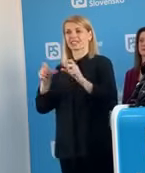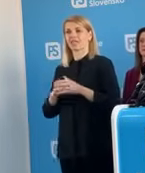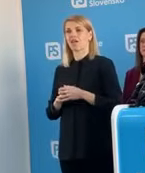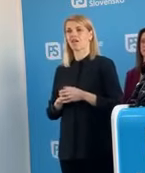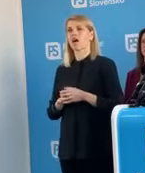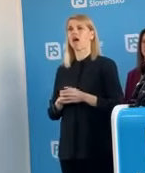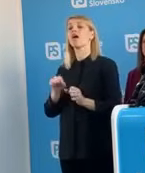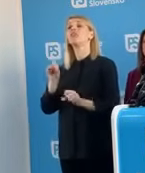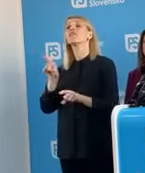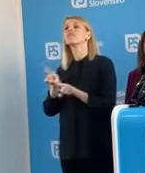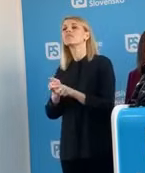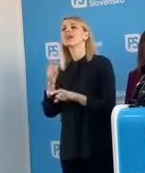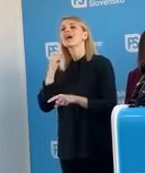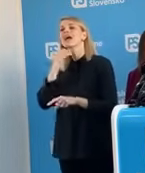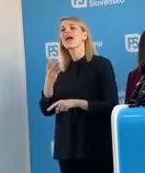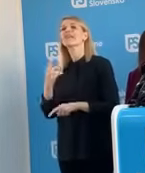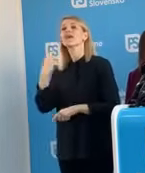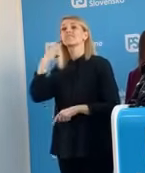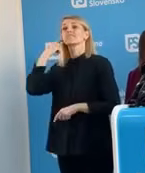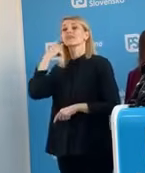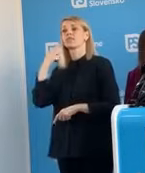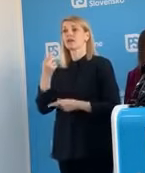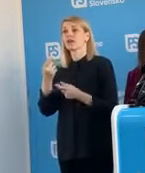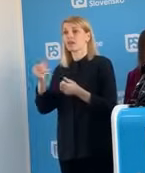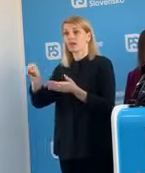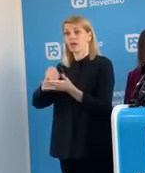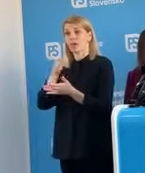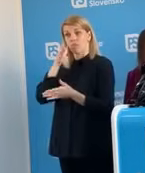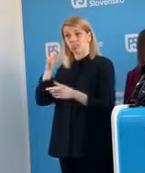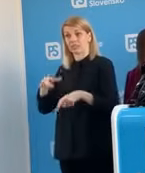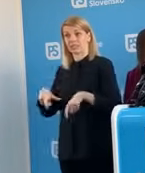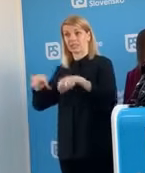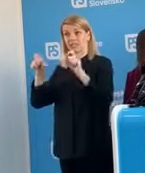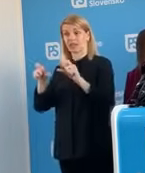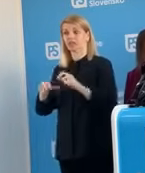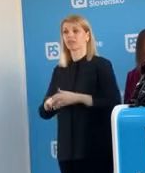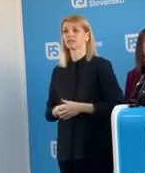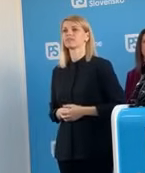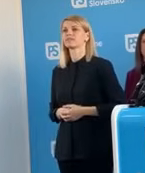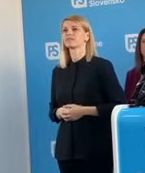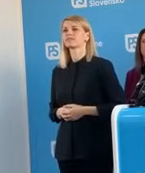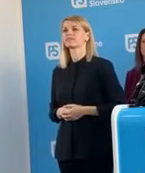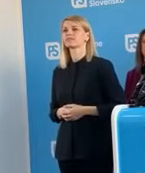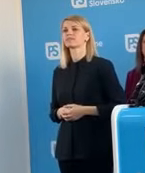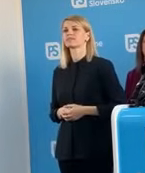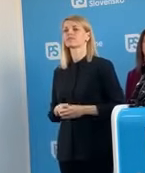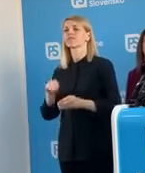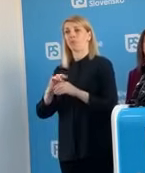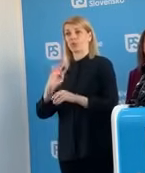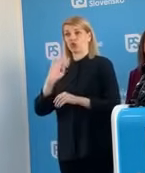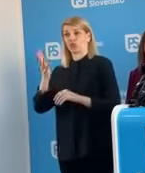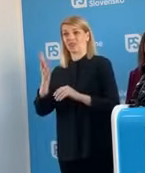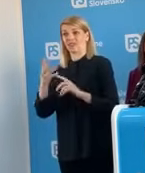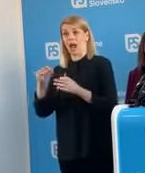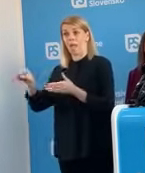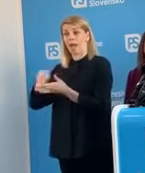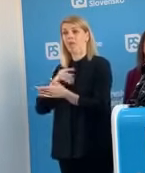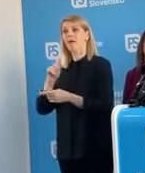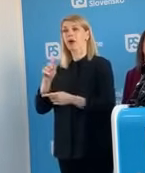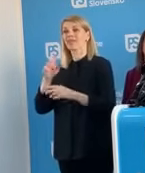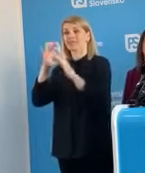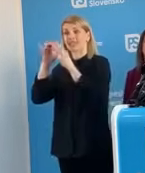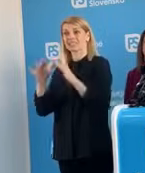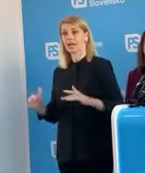asi dozrieme na isto, či bude táto platba zastavená? Bola tá štvrtá mala prísť v decembri a